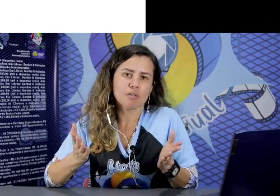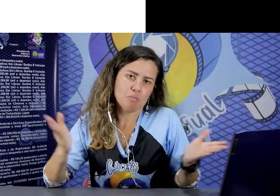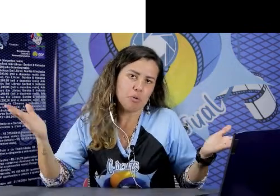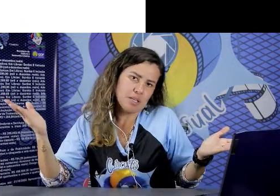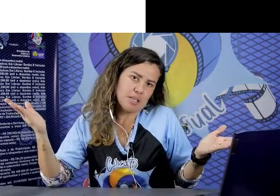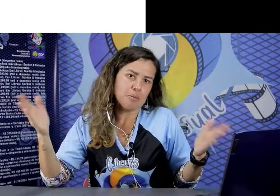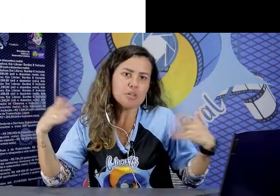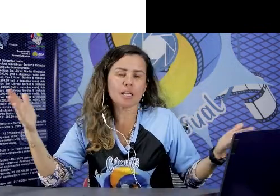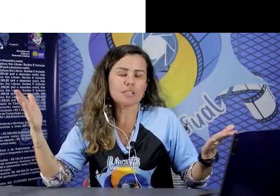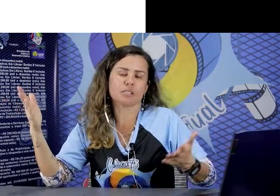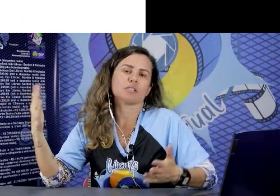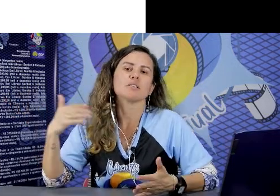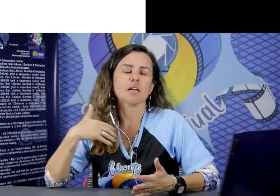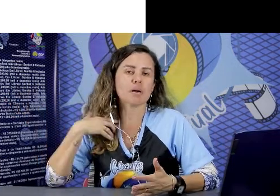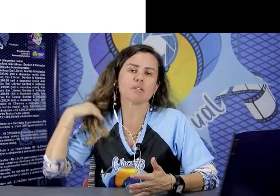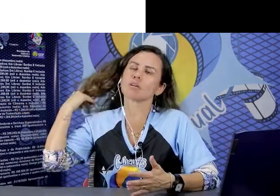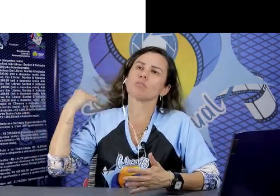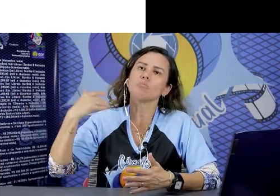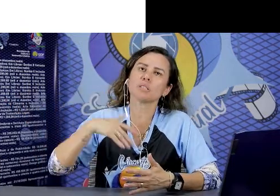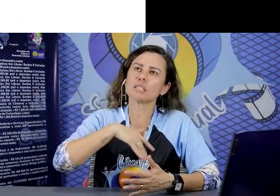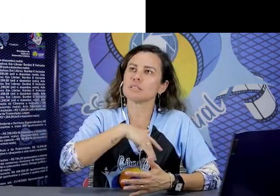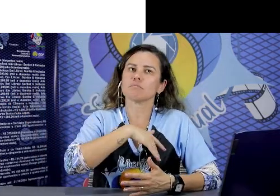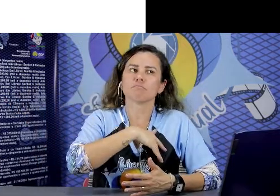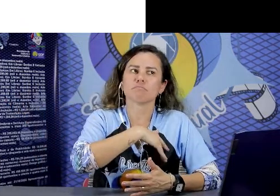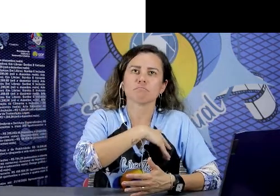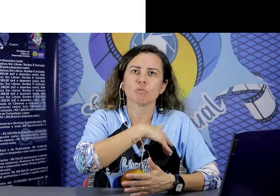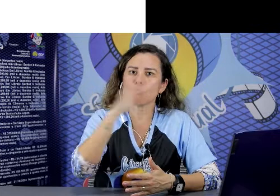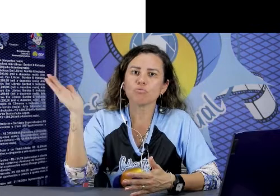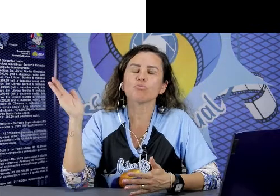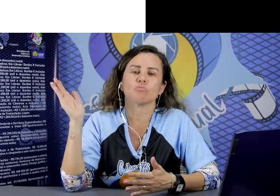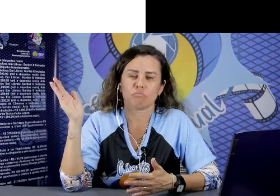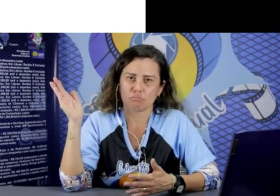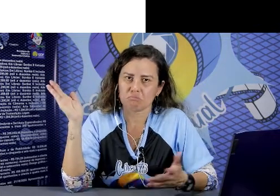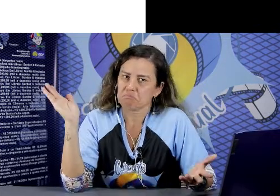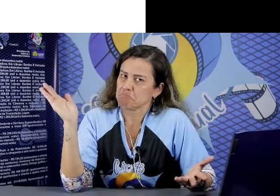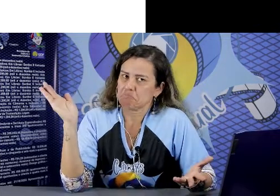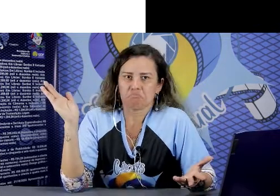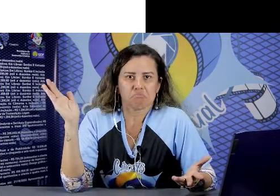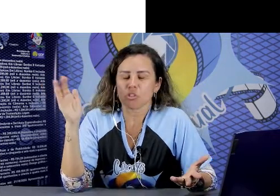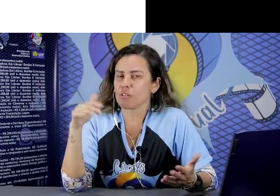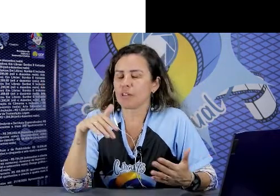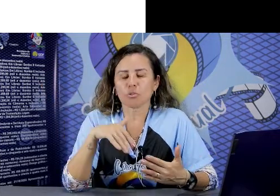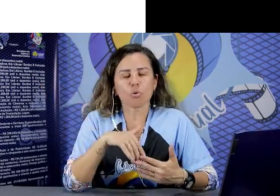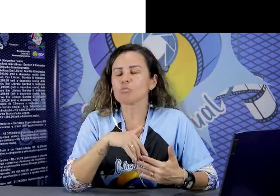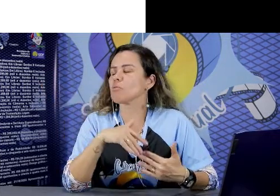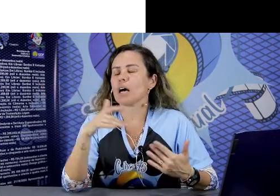por exemplo, o inglês. É uma língua que domina o mundo. Você vai em todos os